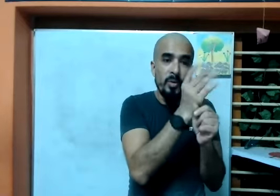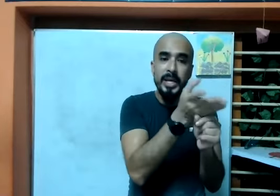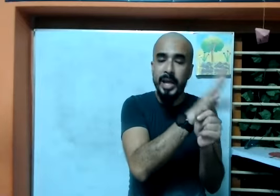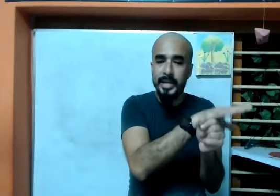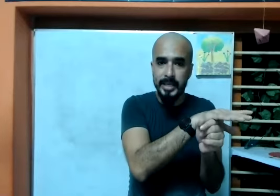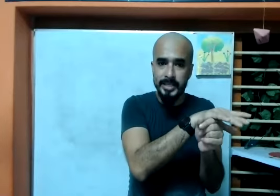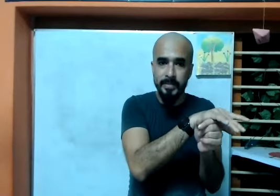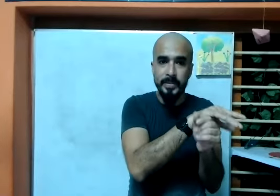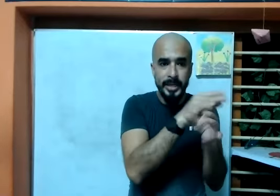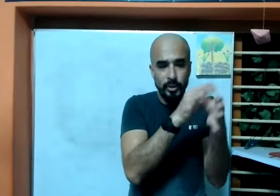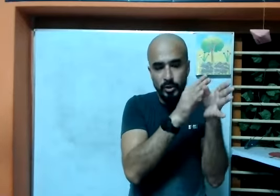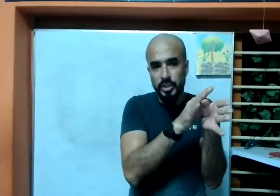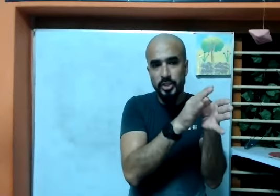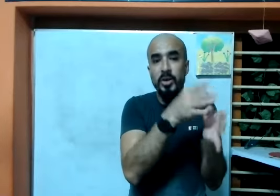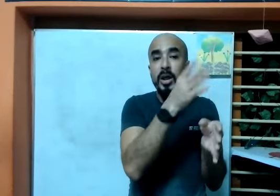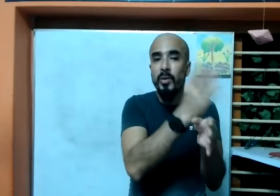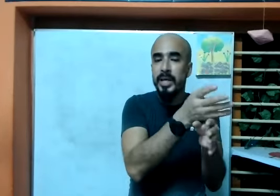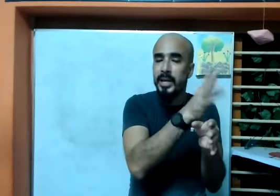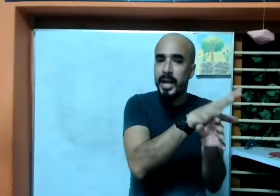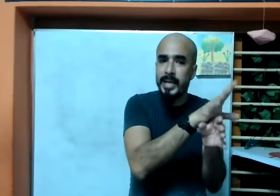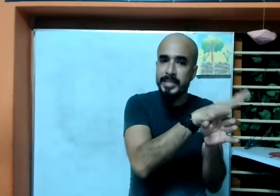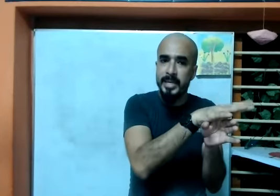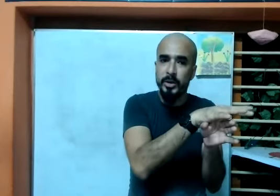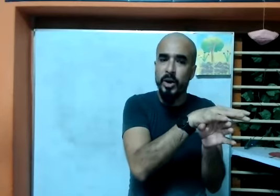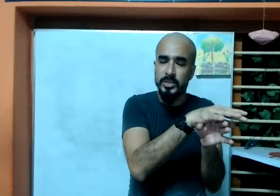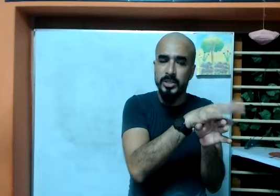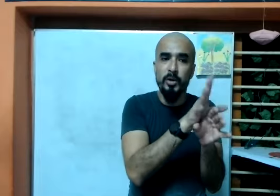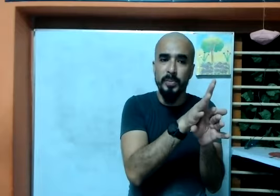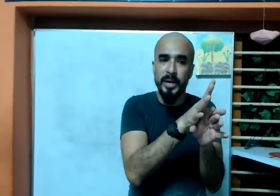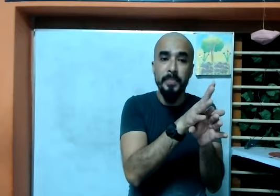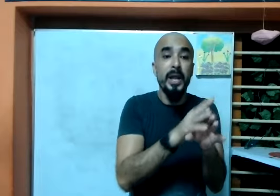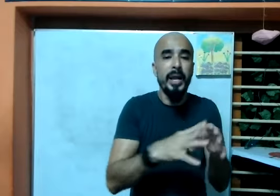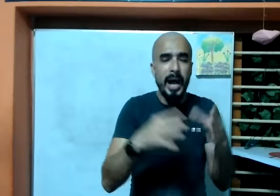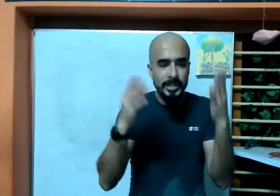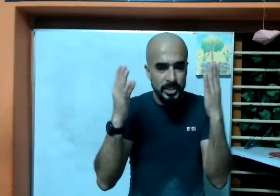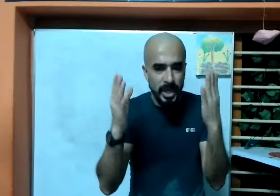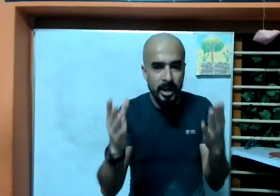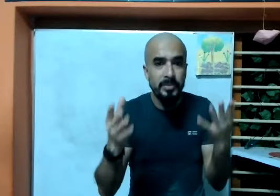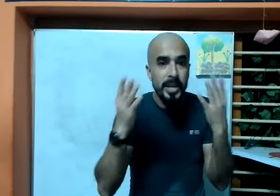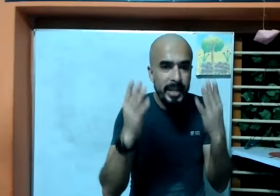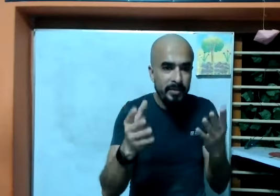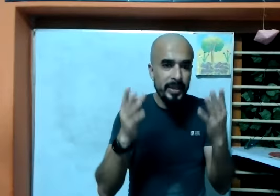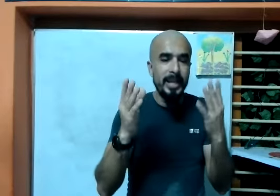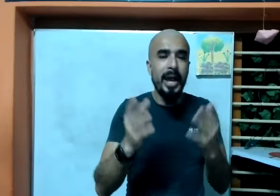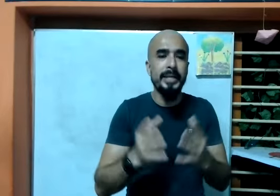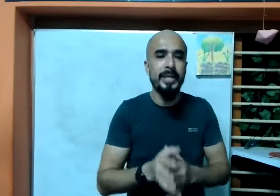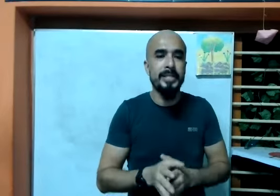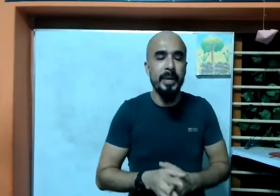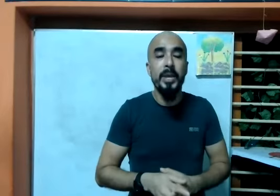ওয়েদার হি লাইকড আইসক্রিম এটুকু যথেষ্ট ওয়েদার হি লাইকড আইসক্রিম অর নট তাও হতে পারে আই আস্ক জারাব ইফ হি লাইকড আইসক্রিম